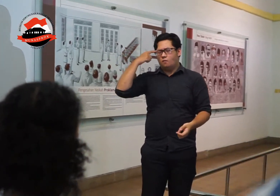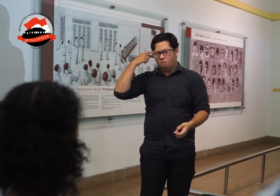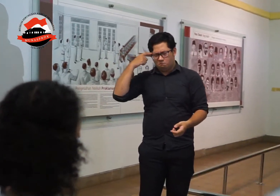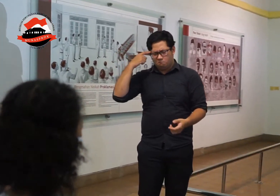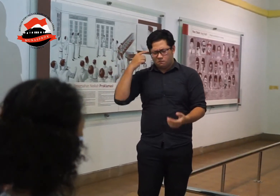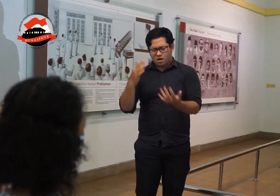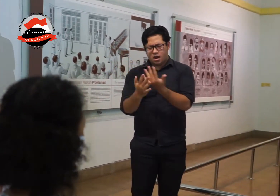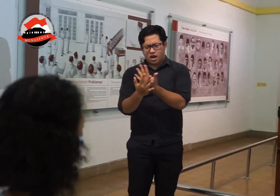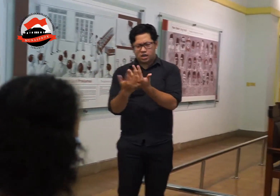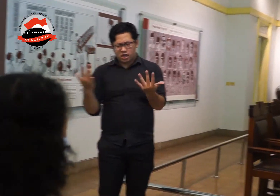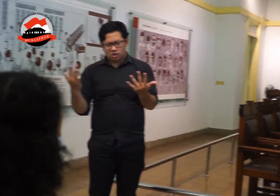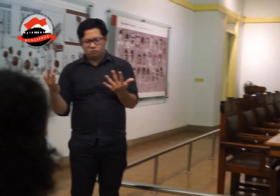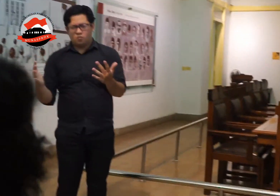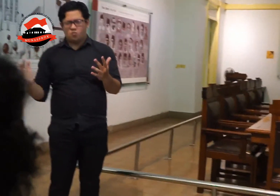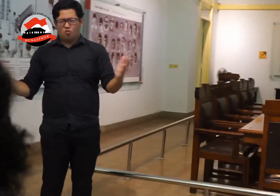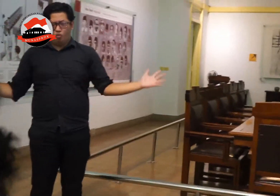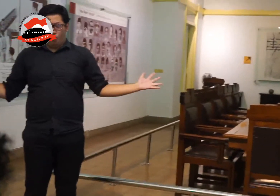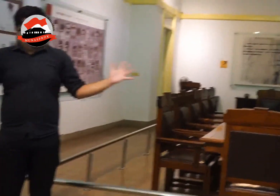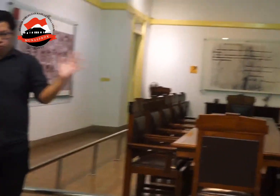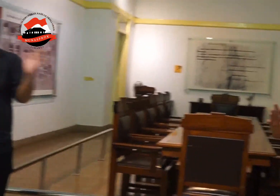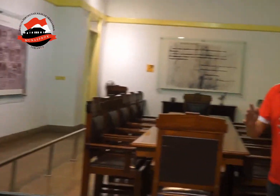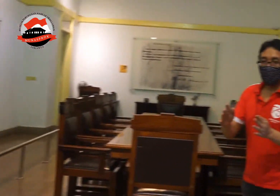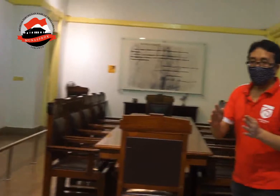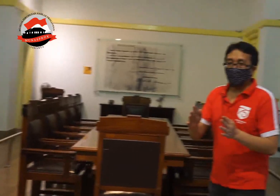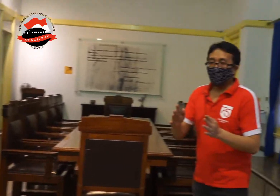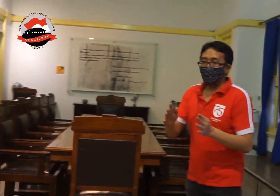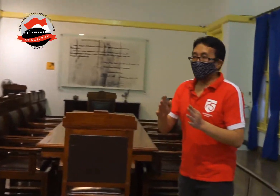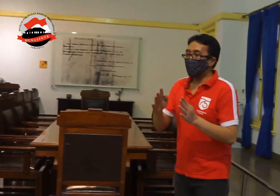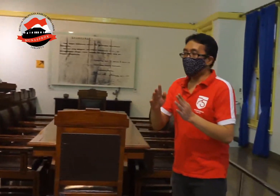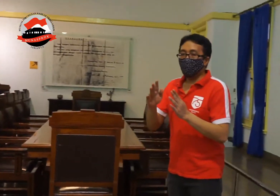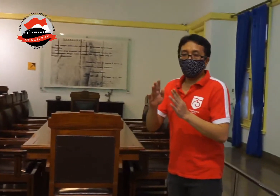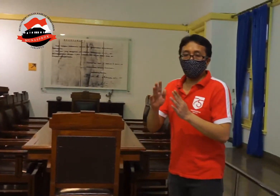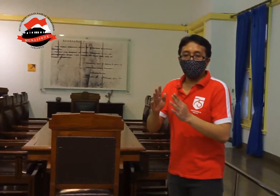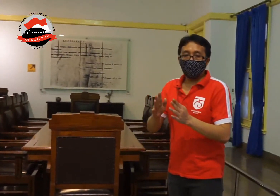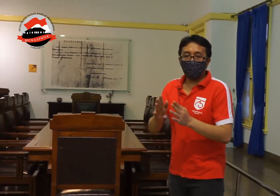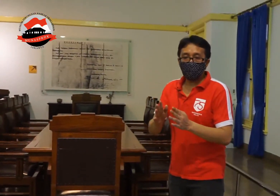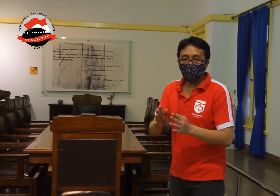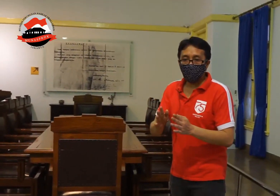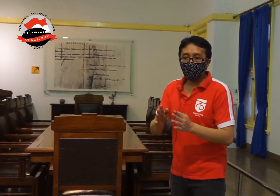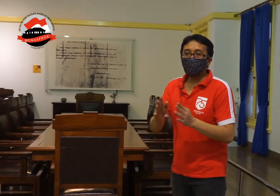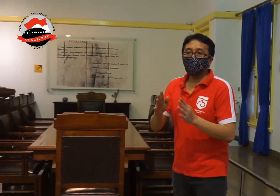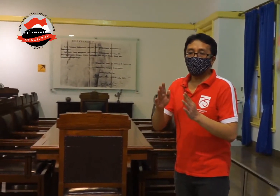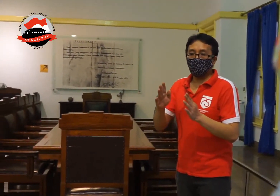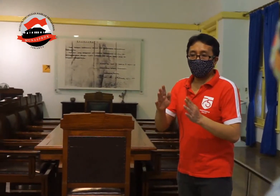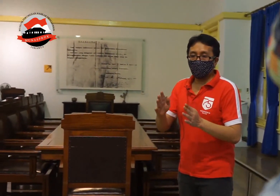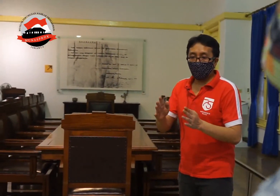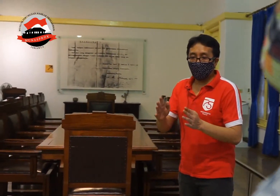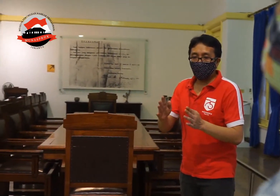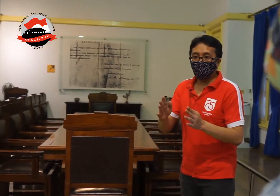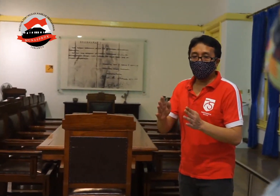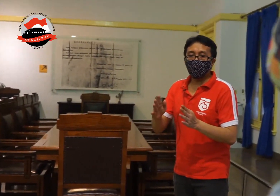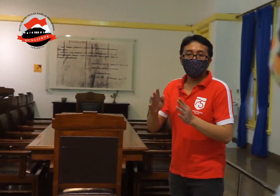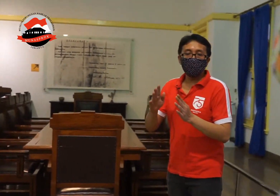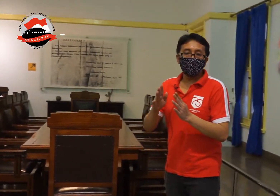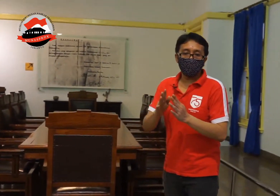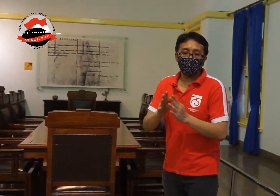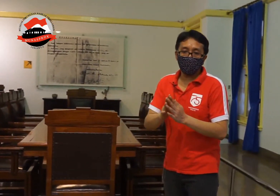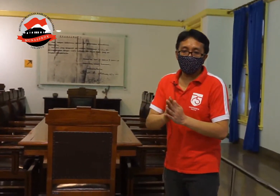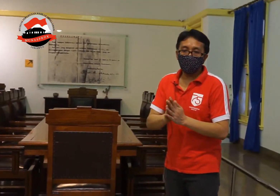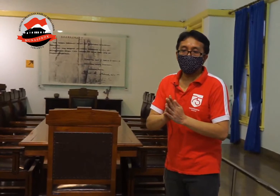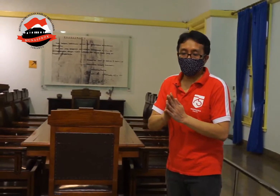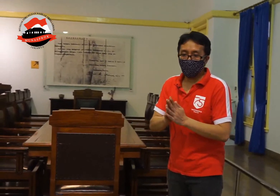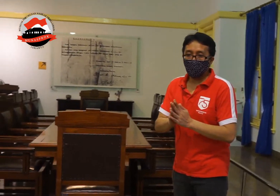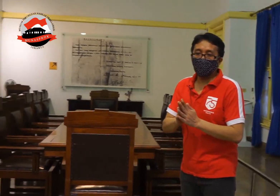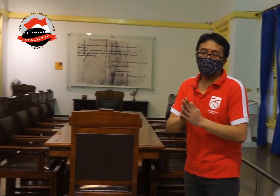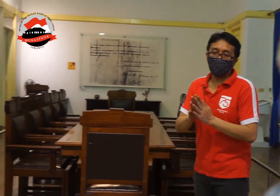rakyat yang berkumpul dalam jumlah banyak akan memprovokasi tentara Jepang untuk